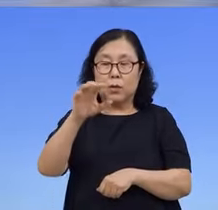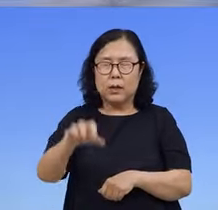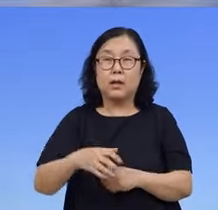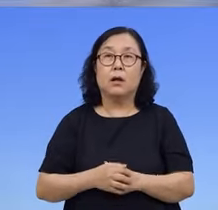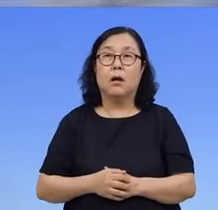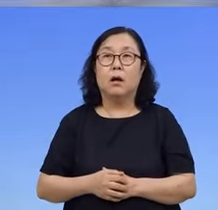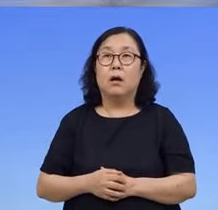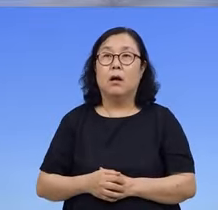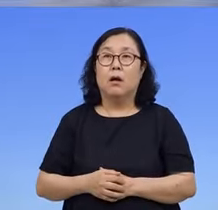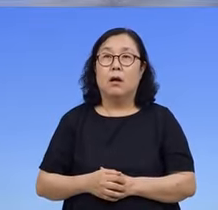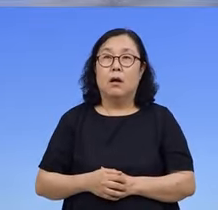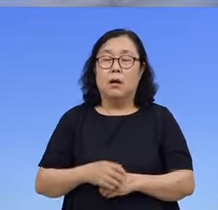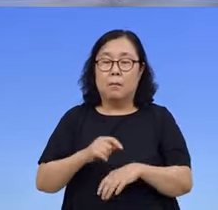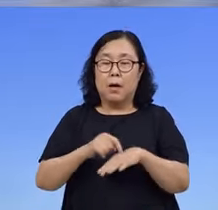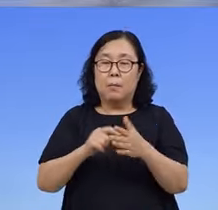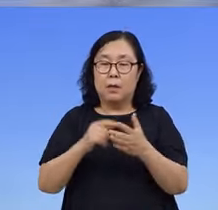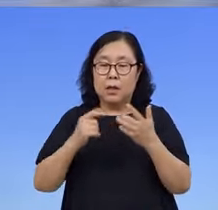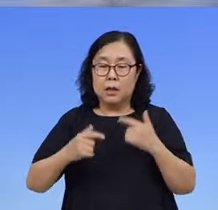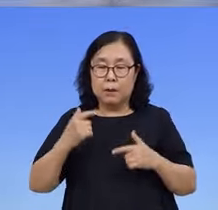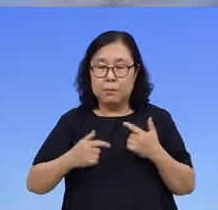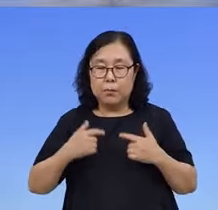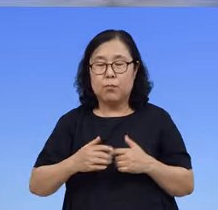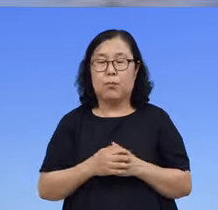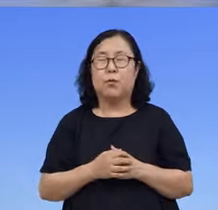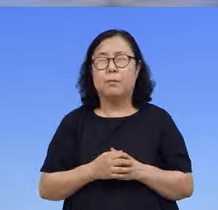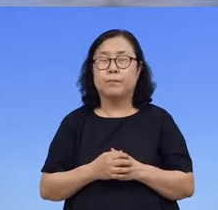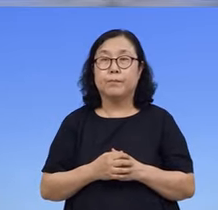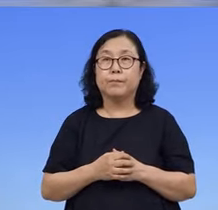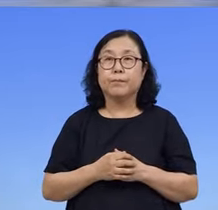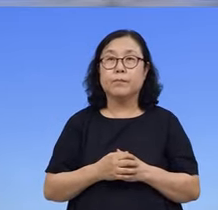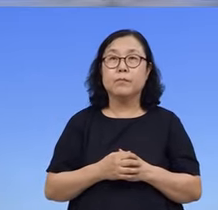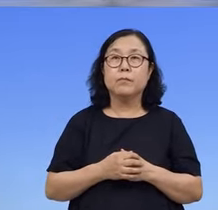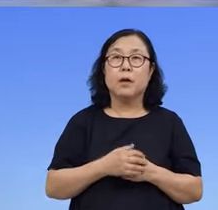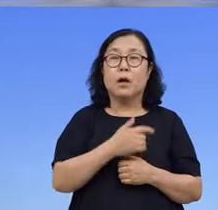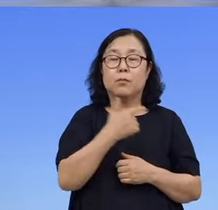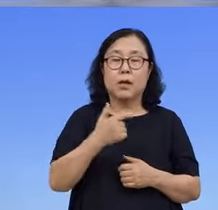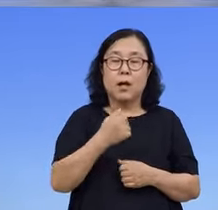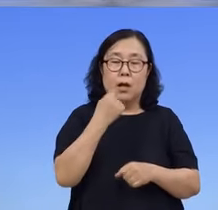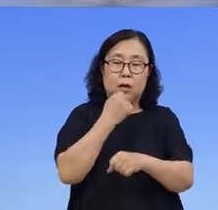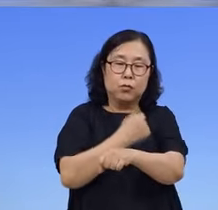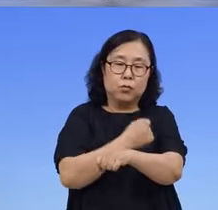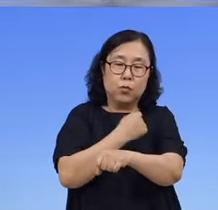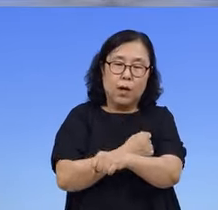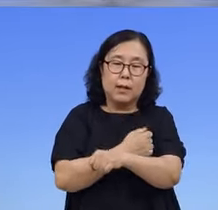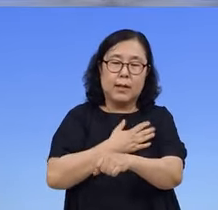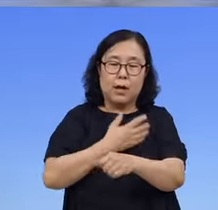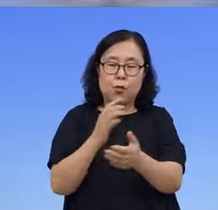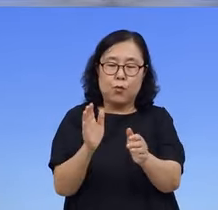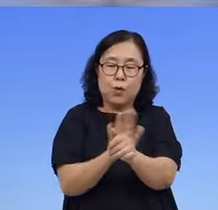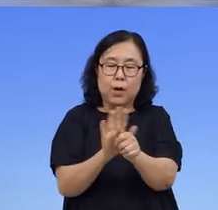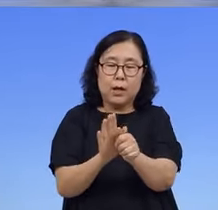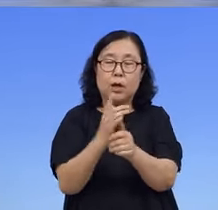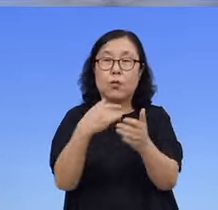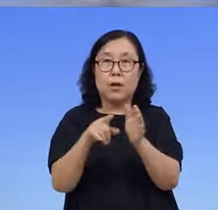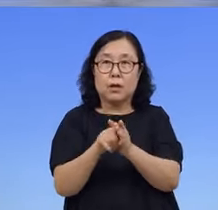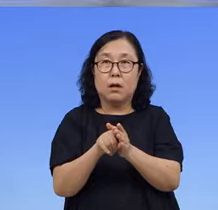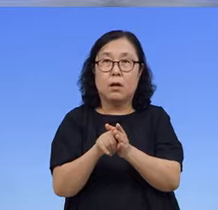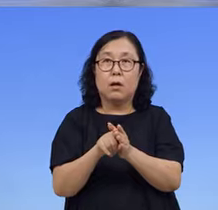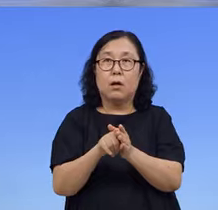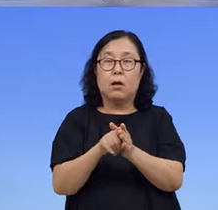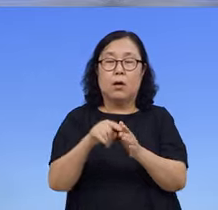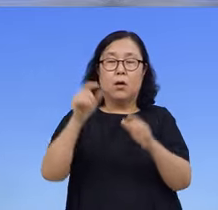현장에서 그 마음을 이렇게 기쁨으로, 저는 그 대목에서 눈물이 나더라고요. 너무나 수고한 나를 위로해 주기 위하여